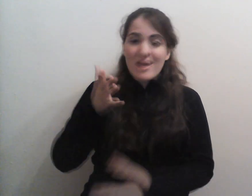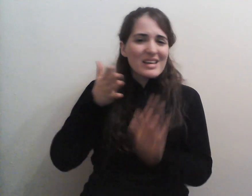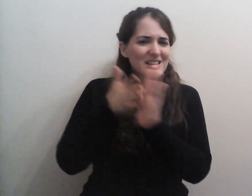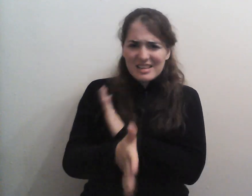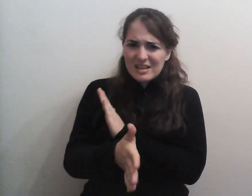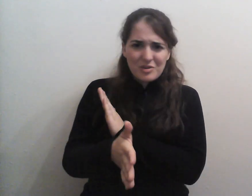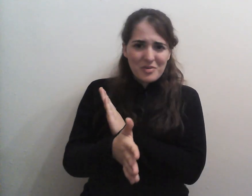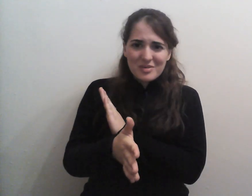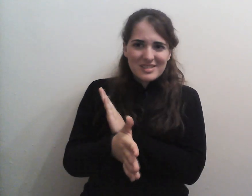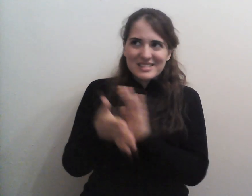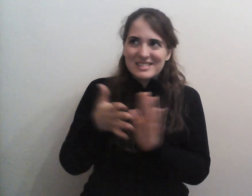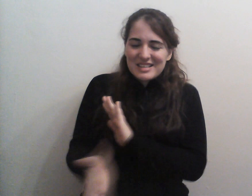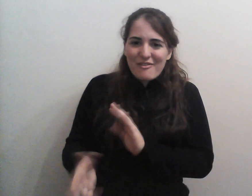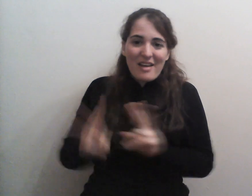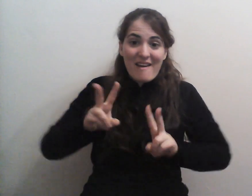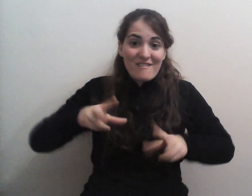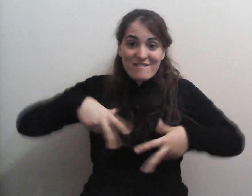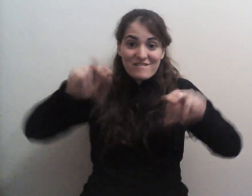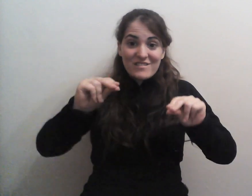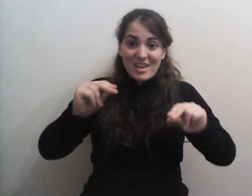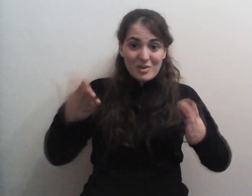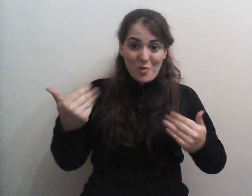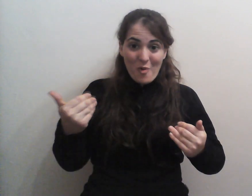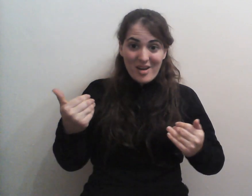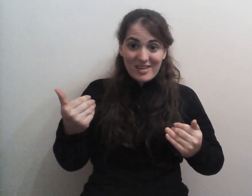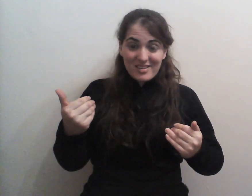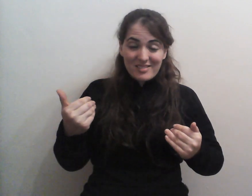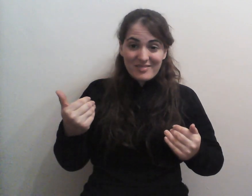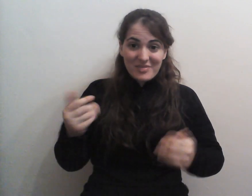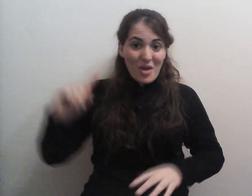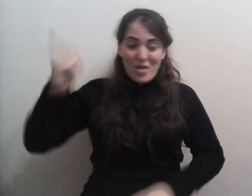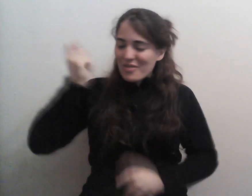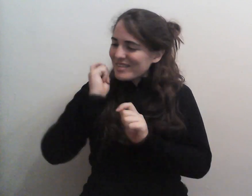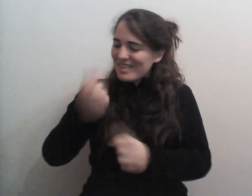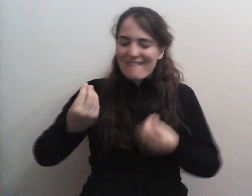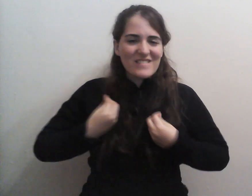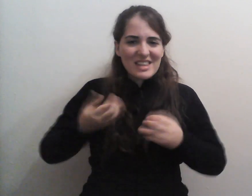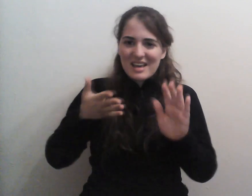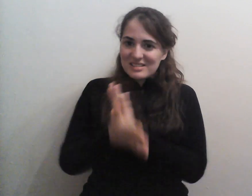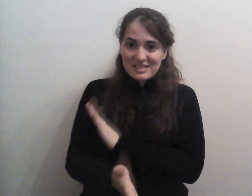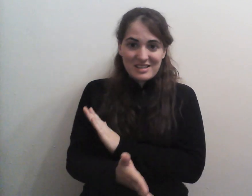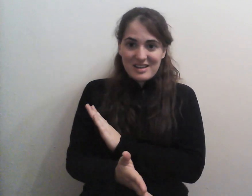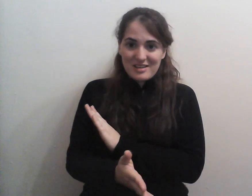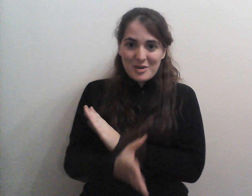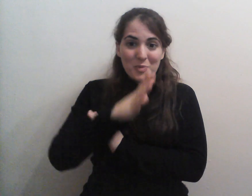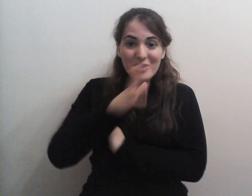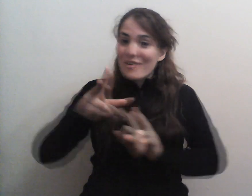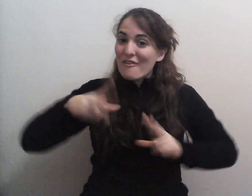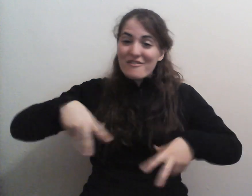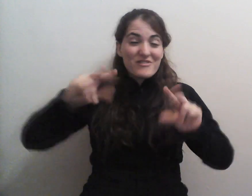acaba. Vida, una vez concedida por parte de Dios, es eterna. De otra forma, ya no sería vida eterna.